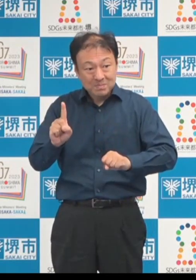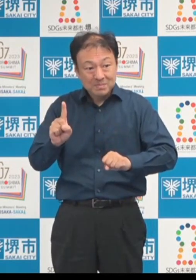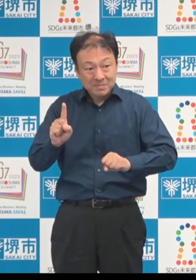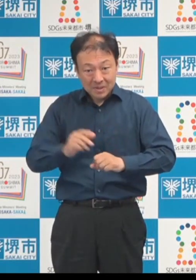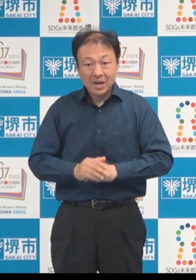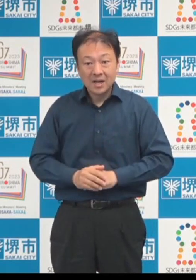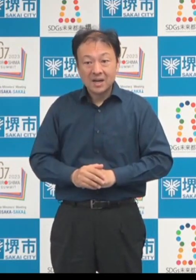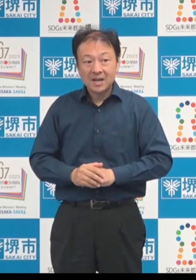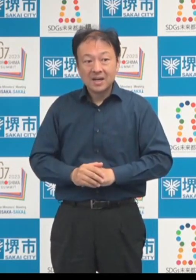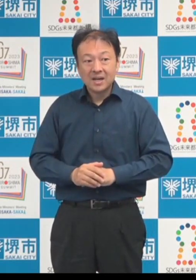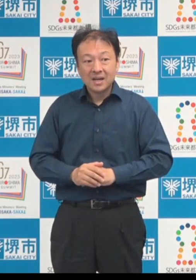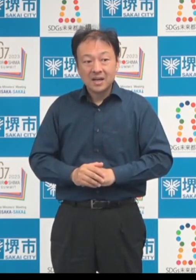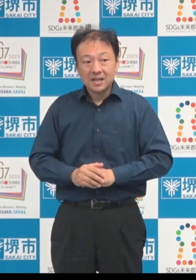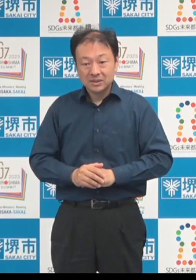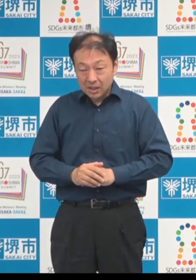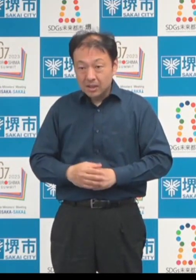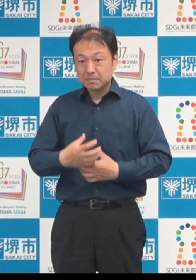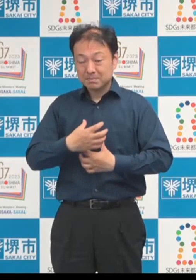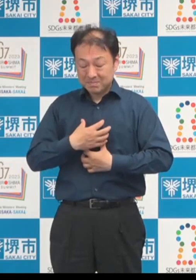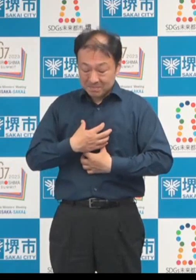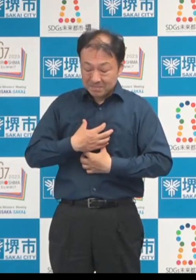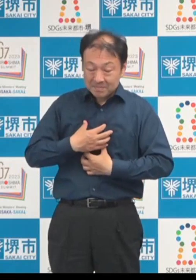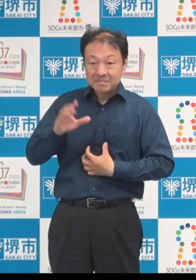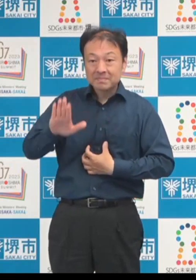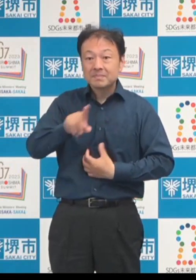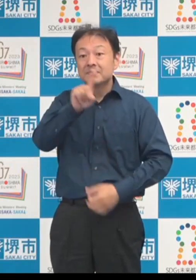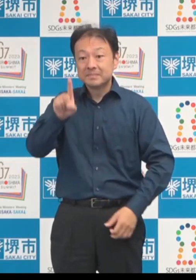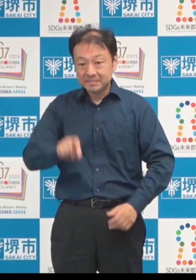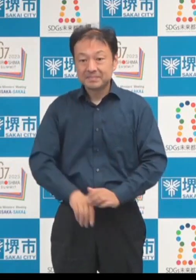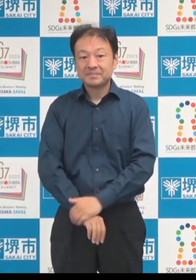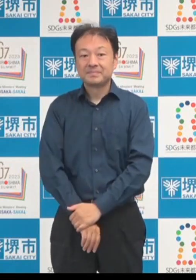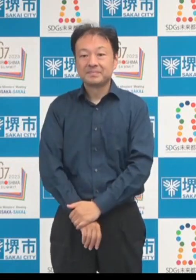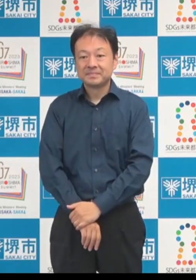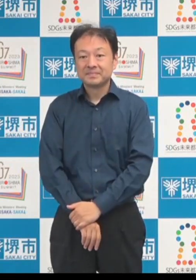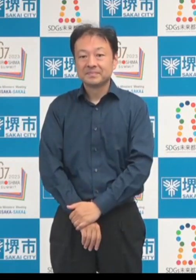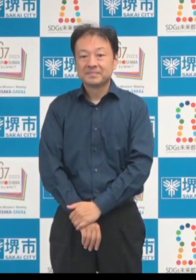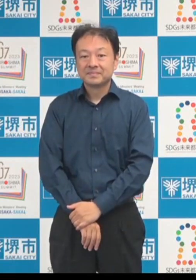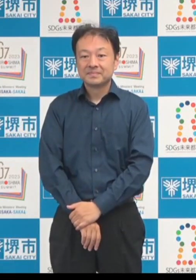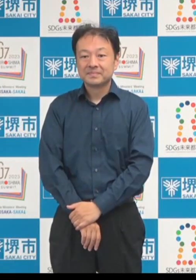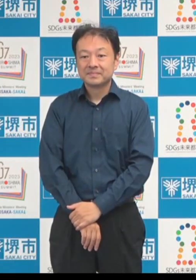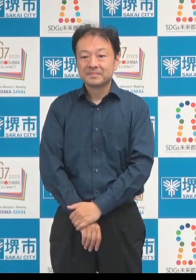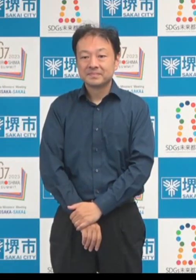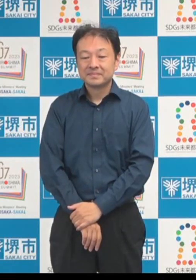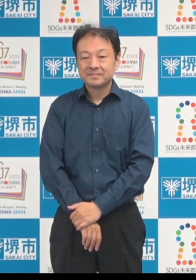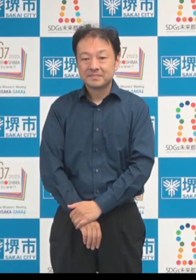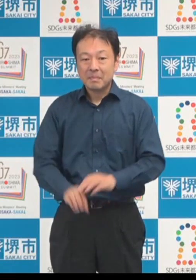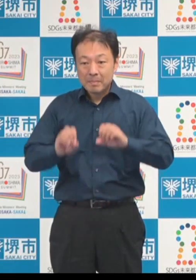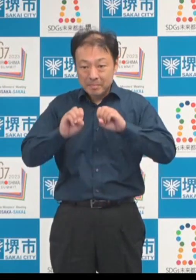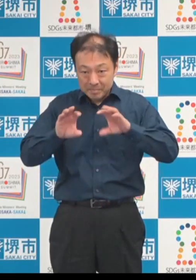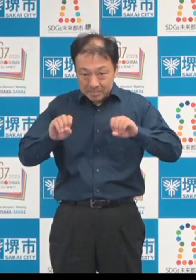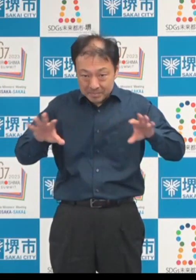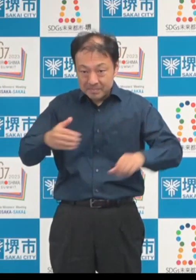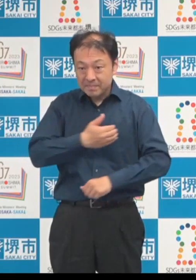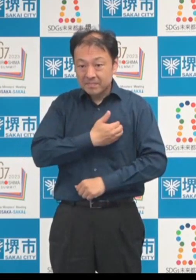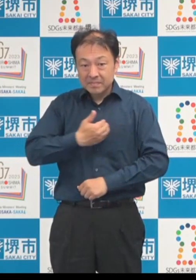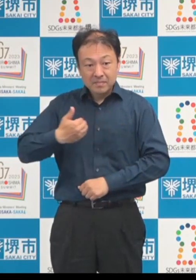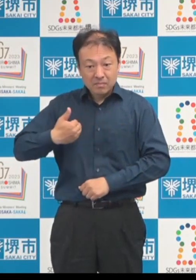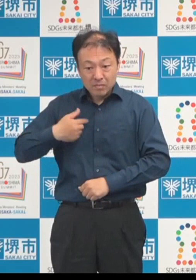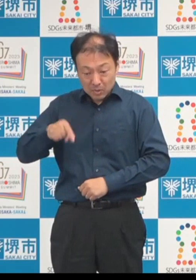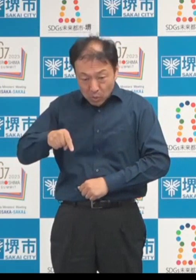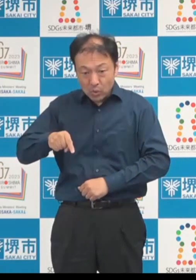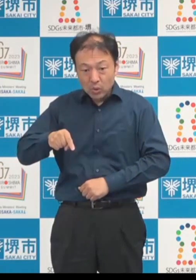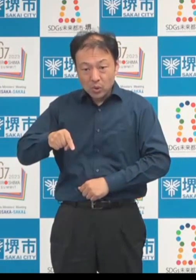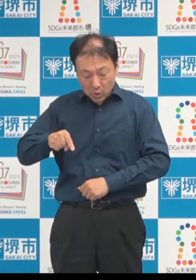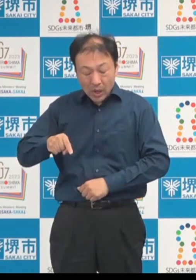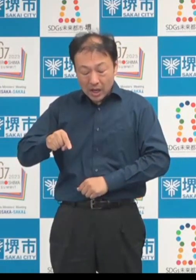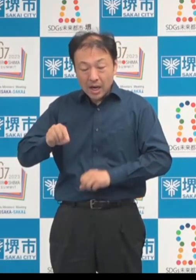しやきもきされている面もあるかなとは思います。私自身ももう発信できる情報というのは極力どんどん